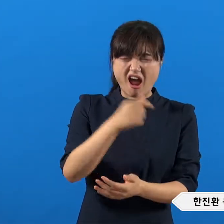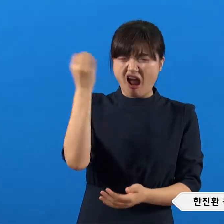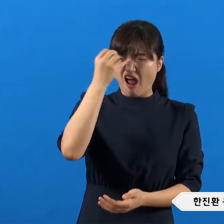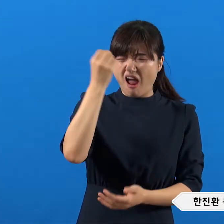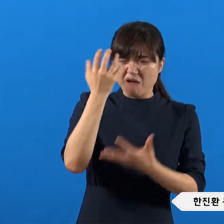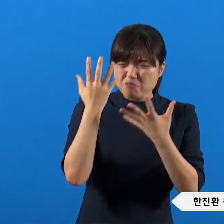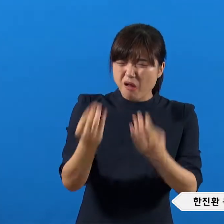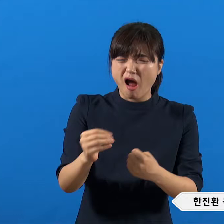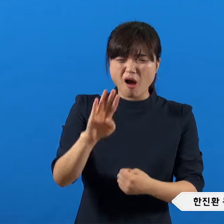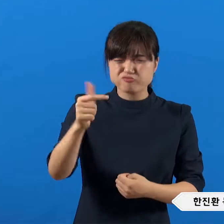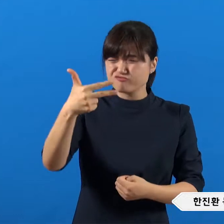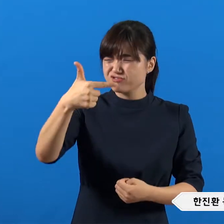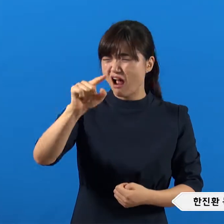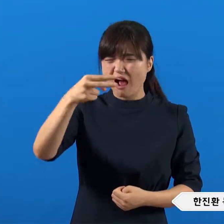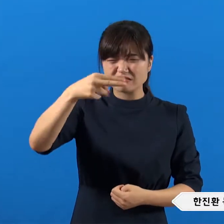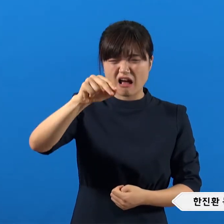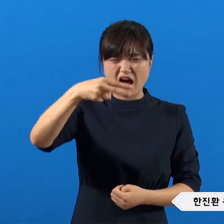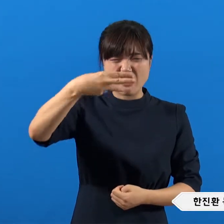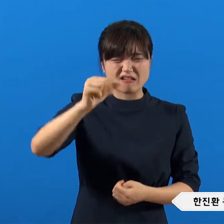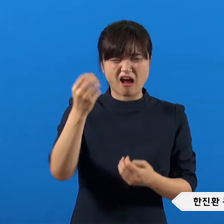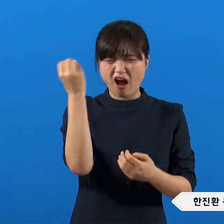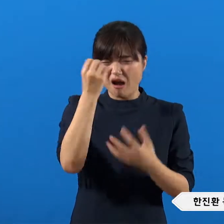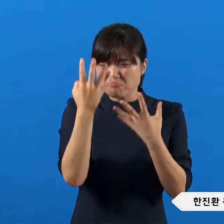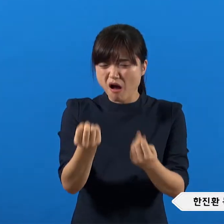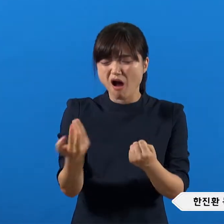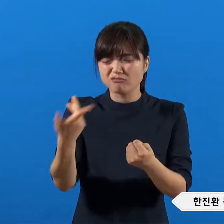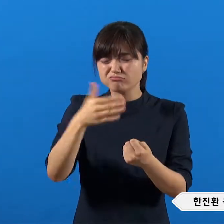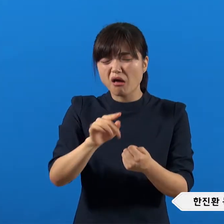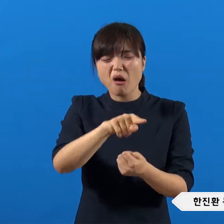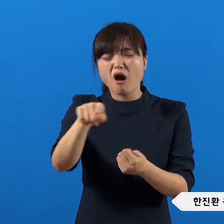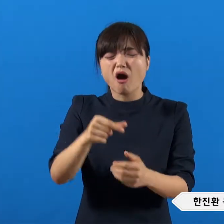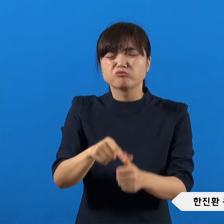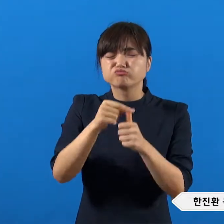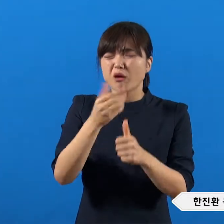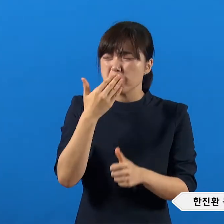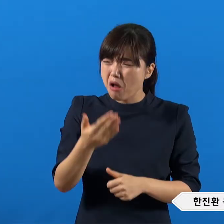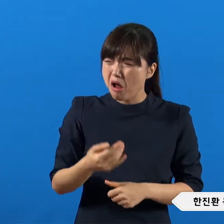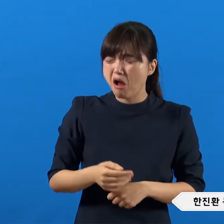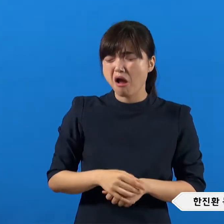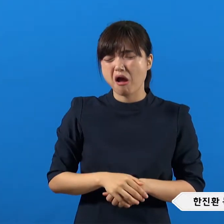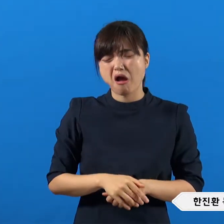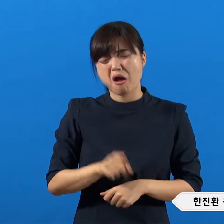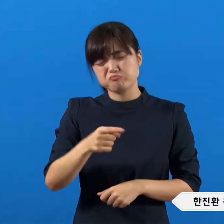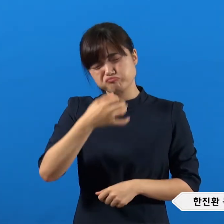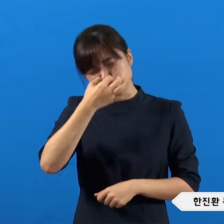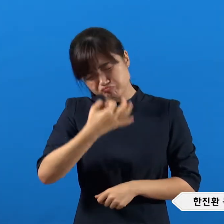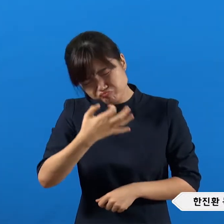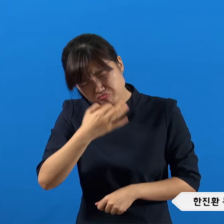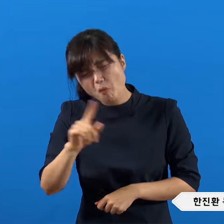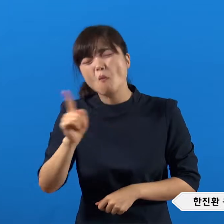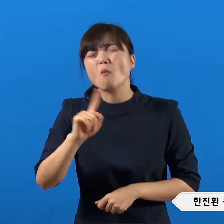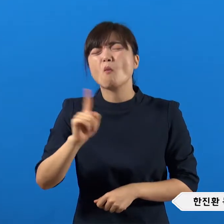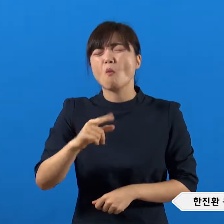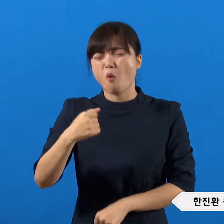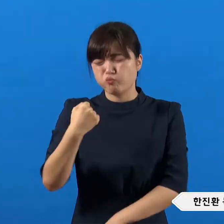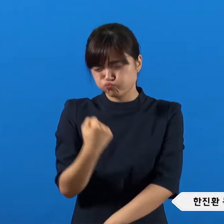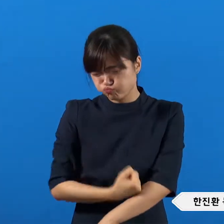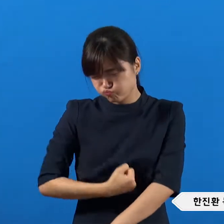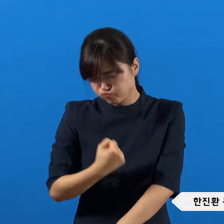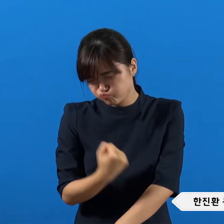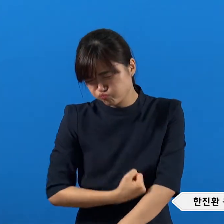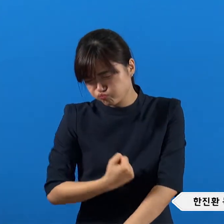많은 불가사리들 중에 몇 마리나 살려낼 수 있겠어요? 또 그렇게 힘들게 해봐야 뭐가